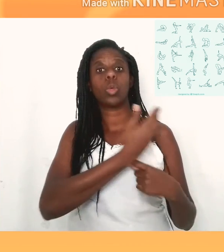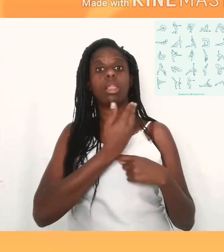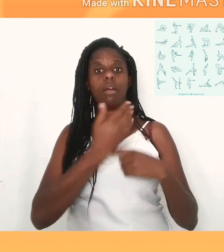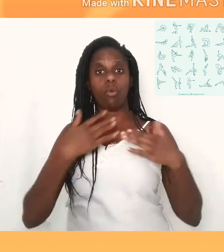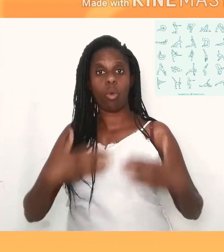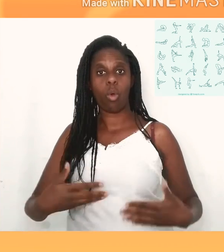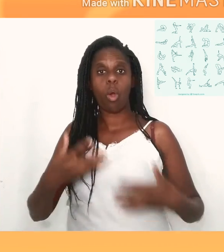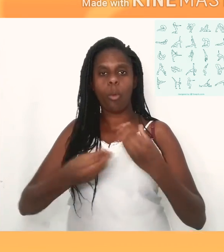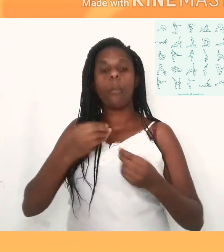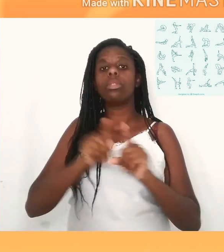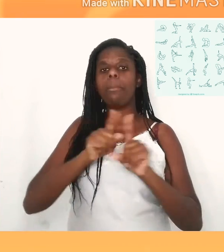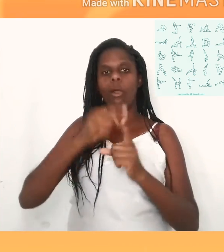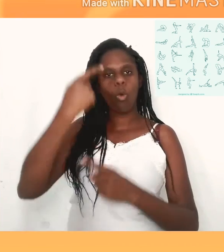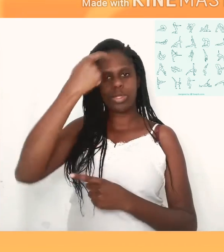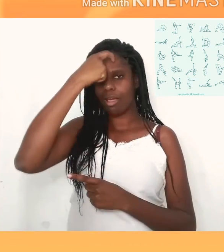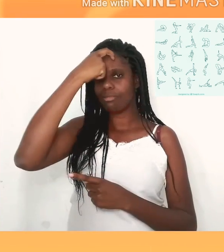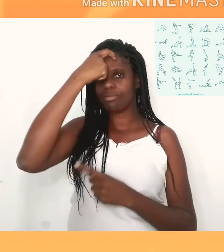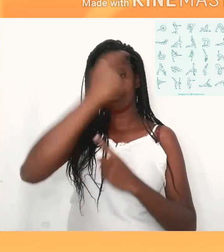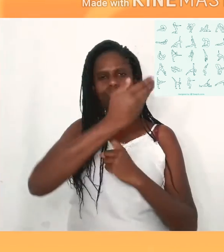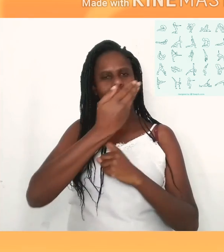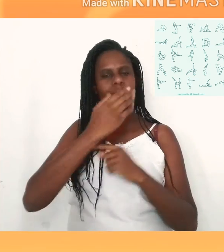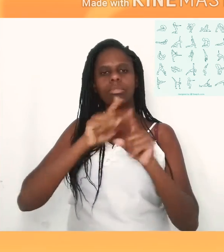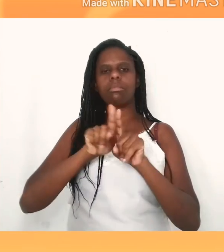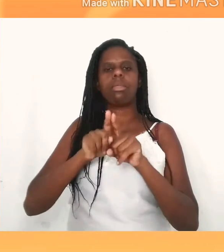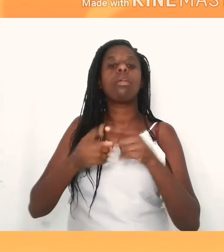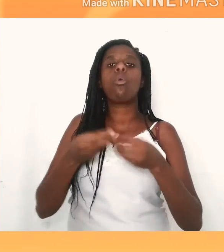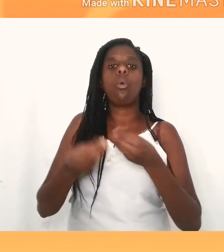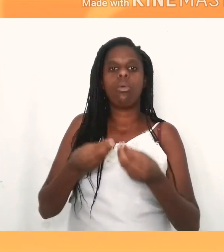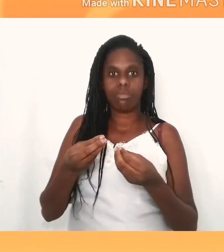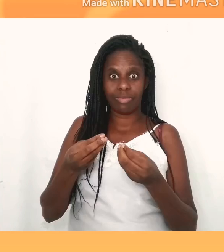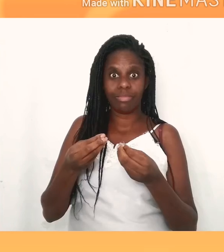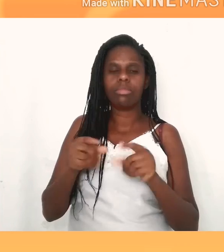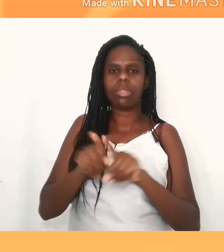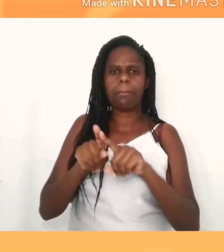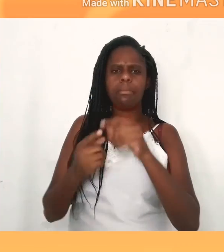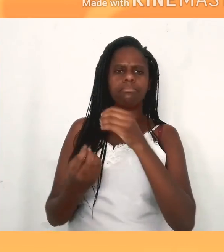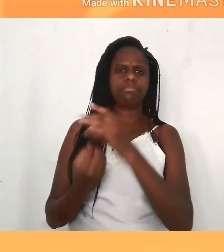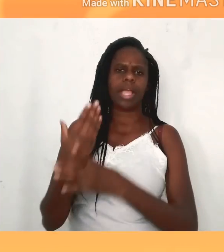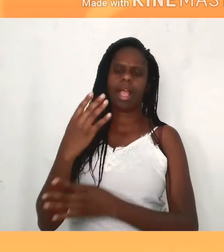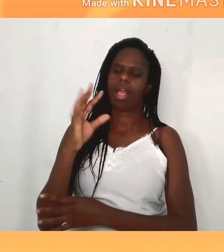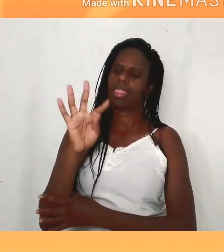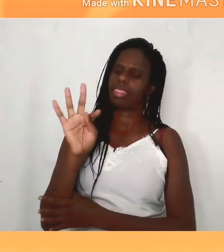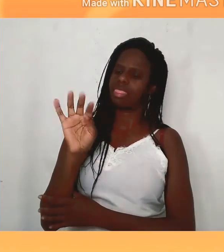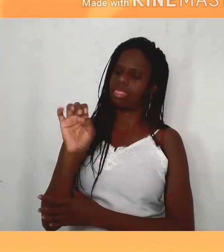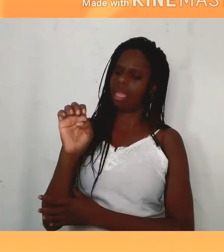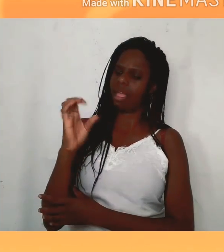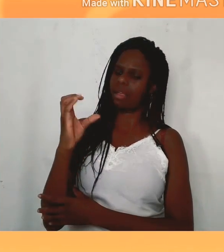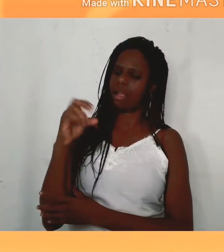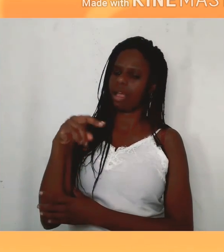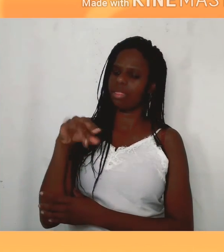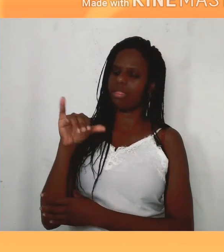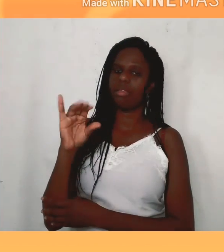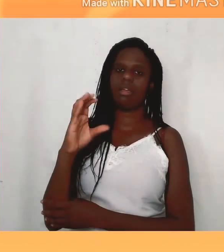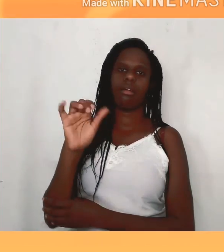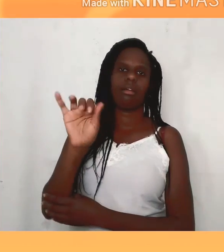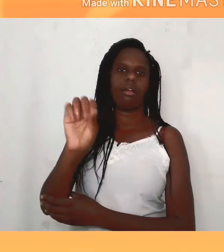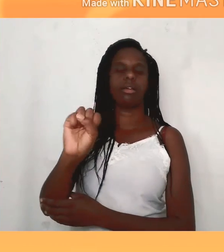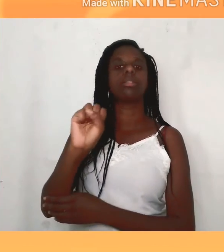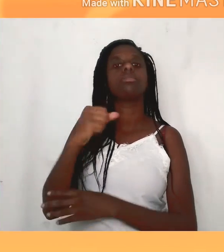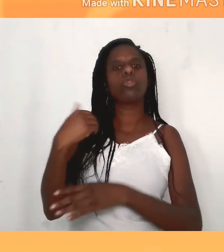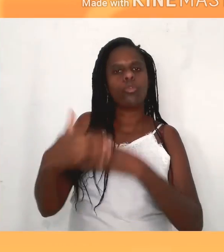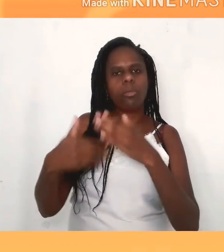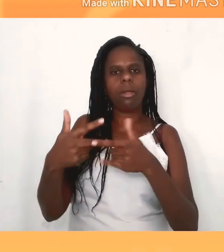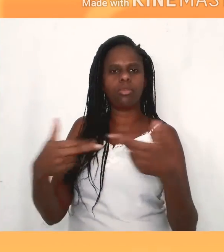na consciência deles, e desenvolveram toda uma técnica de posturas e movimentos e várias